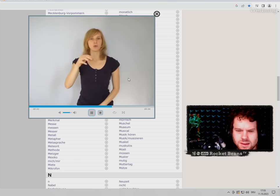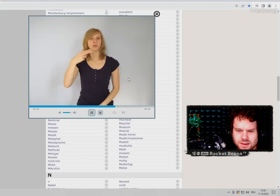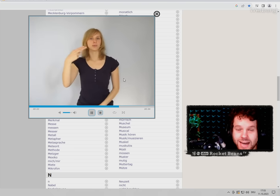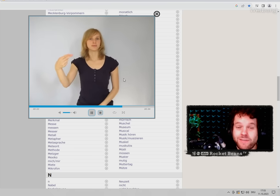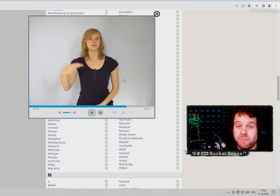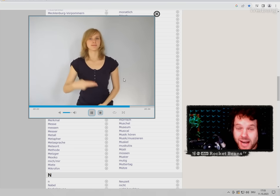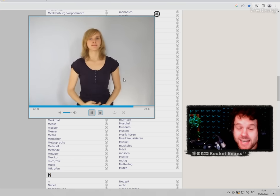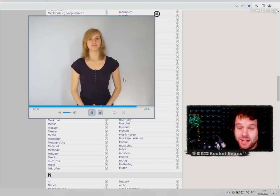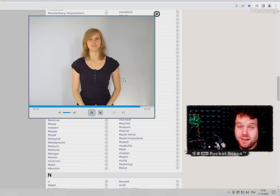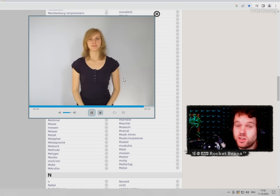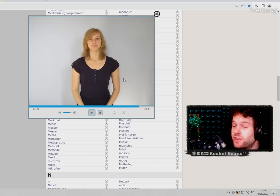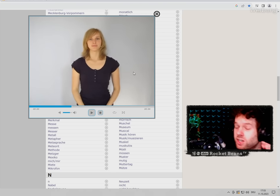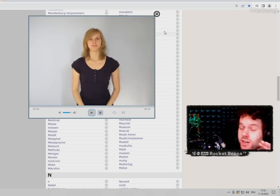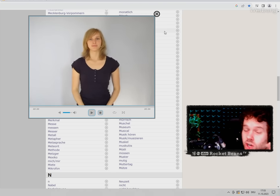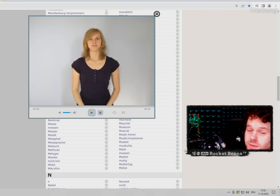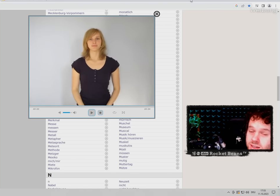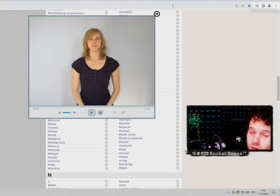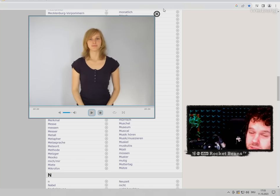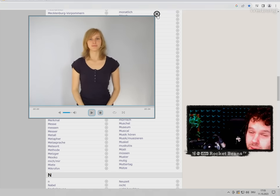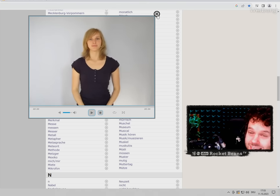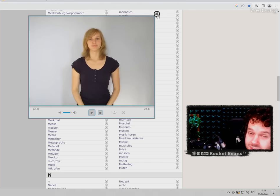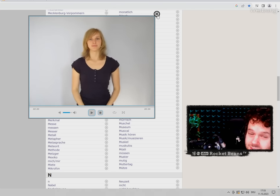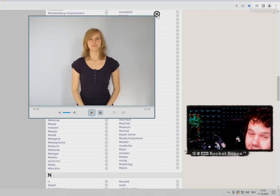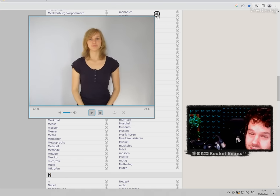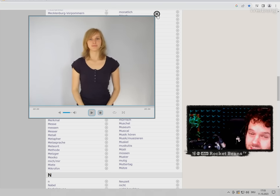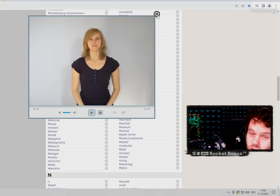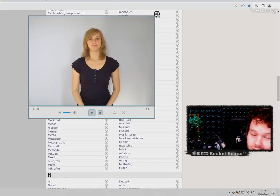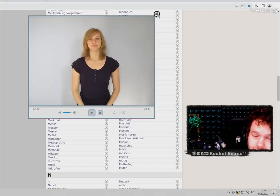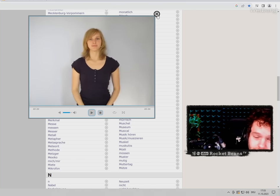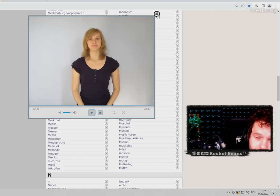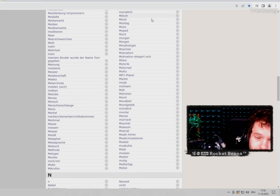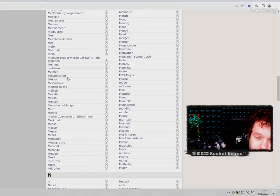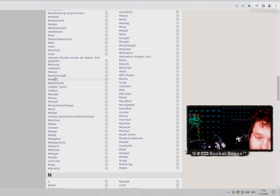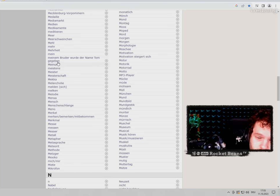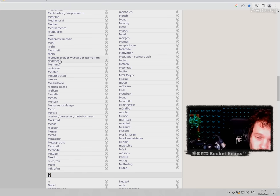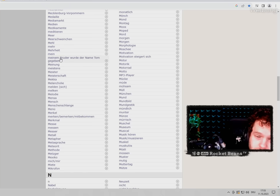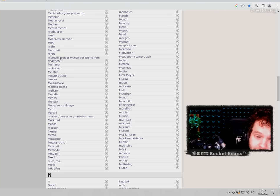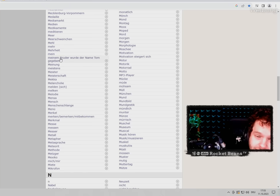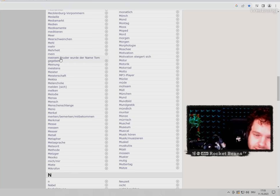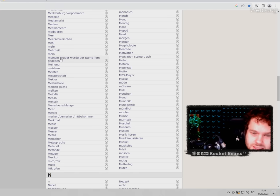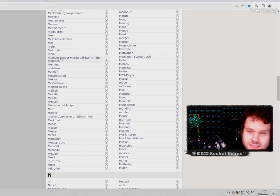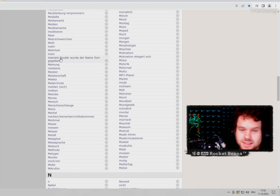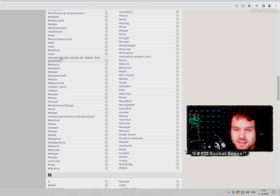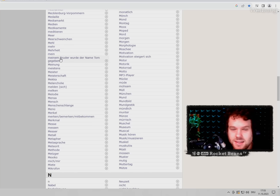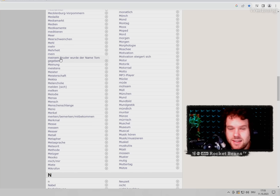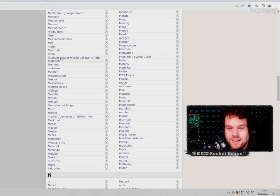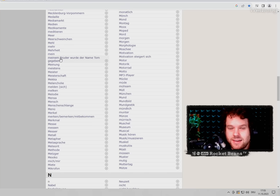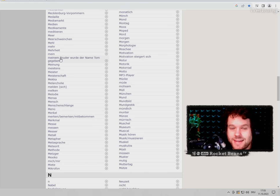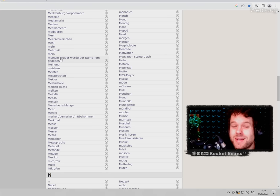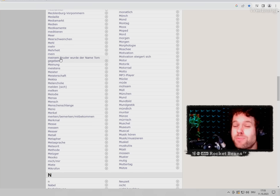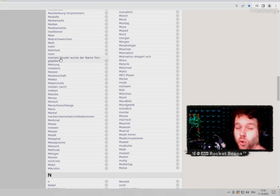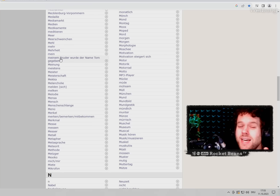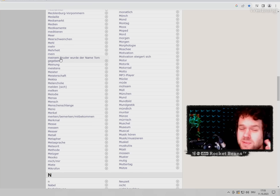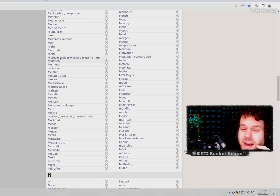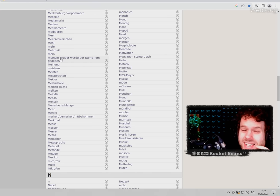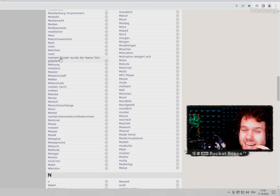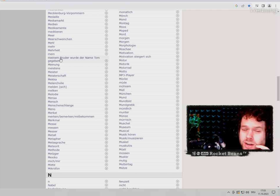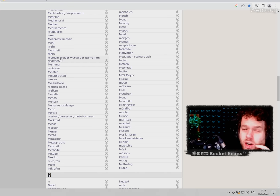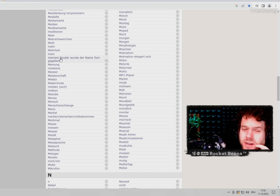Ah, er wäre Belgier. Sorry, Tom ist Belgier. Nochmal. Tom ist Belgier. Dein Bruder ist Belgier. Oder er